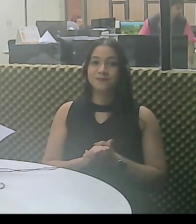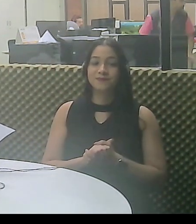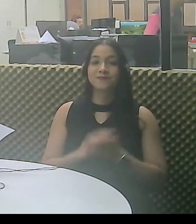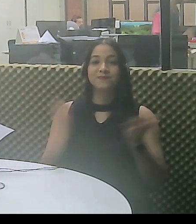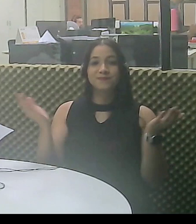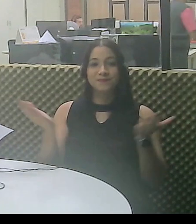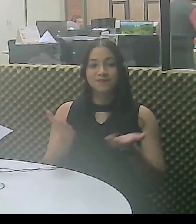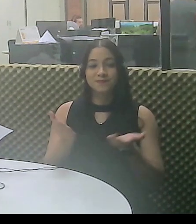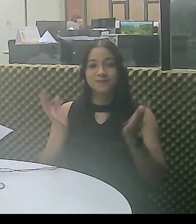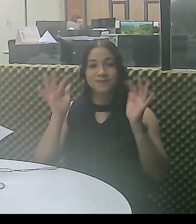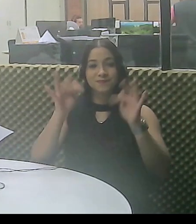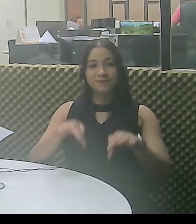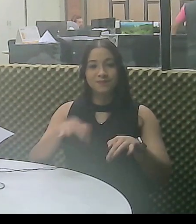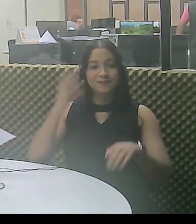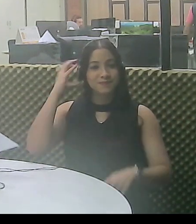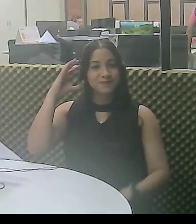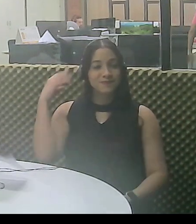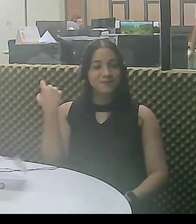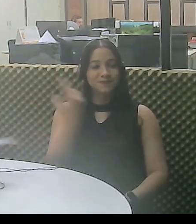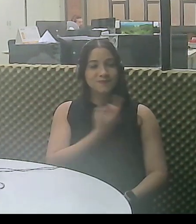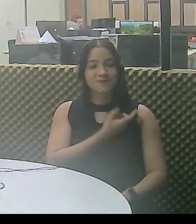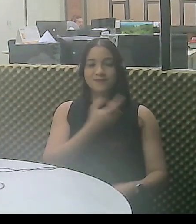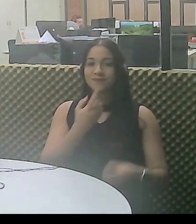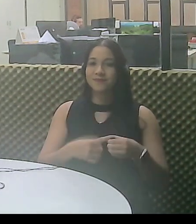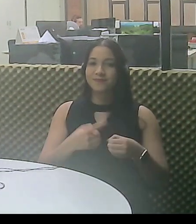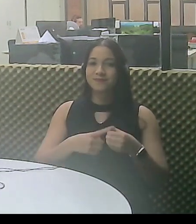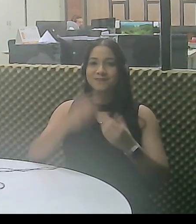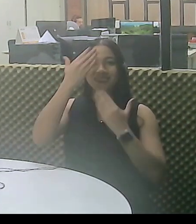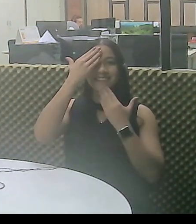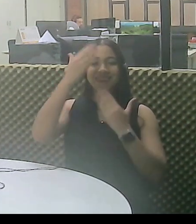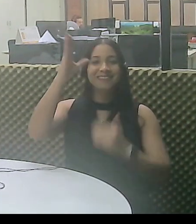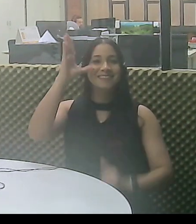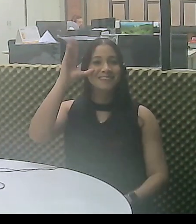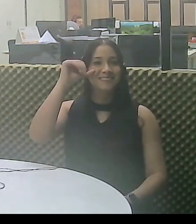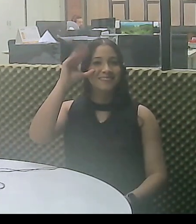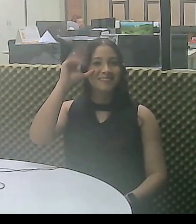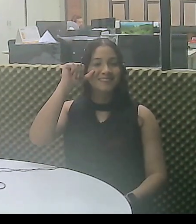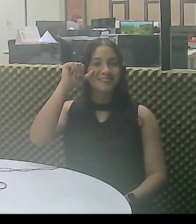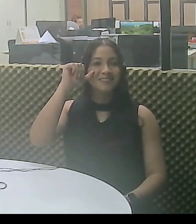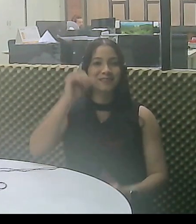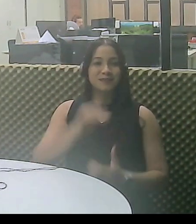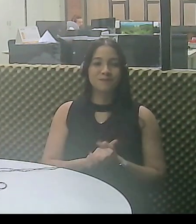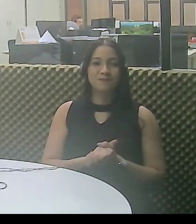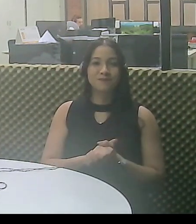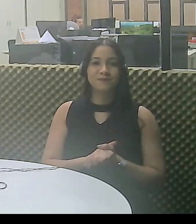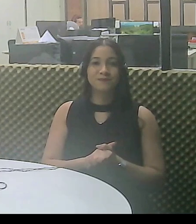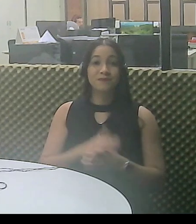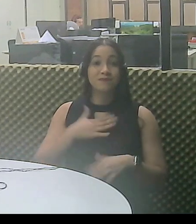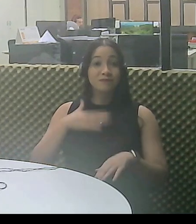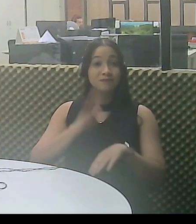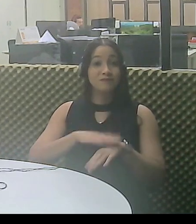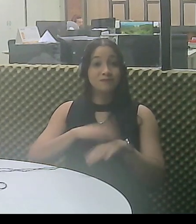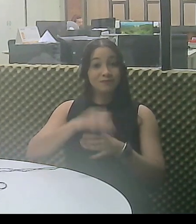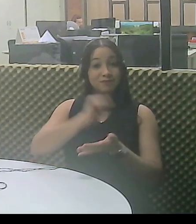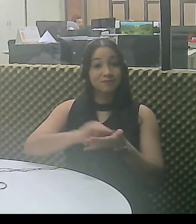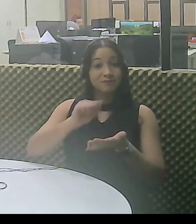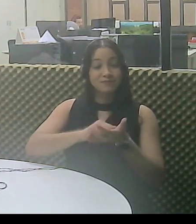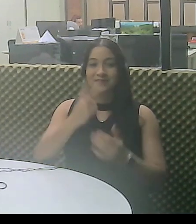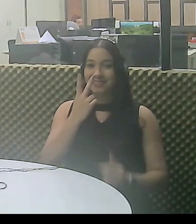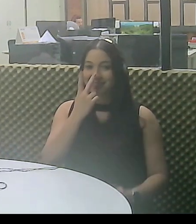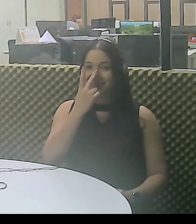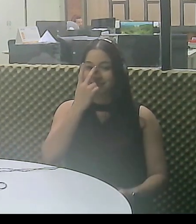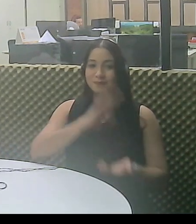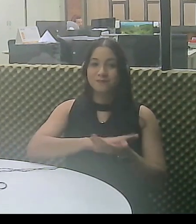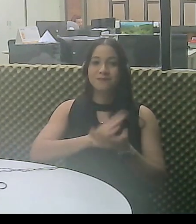a edição de hoje da Rádio nossa cidade fica por aqui obrigada pela sua audiência a edição foi minha Vanessa